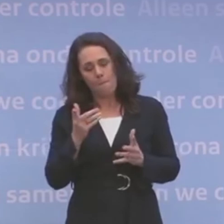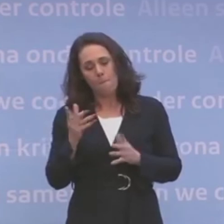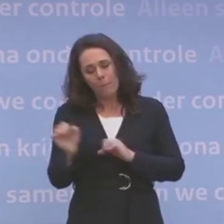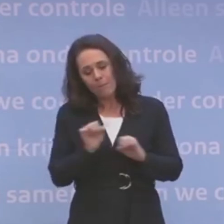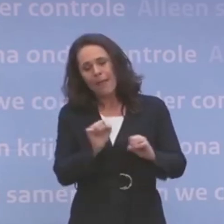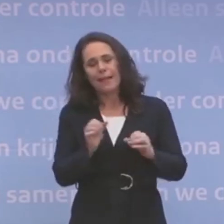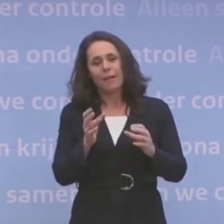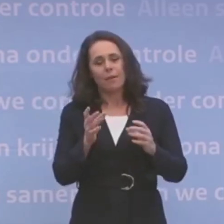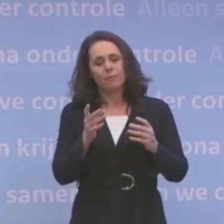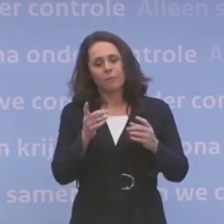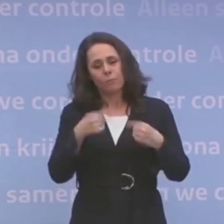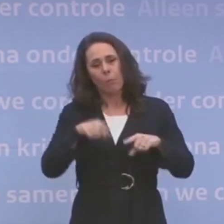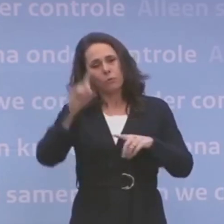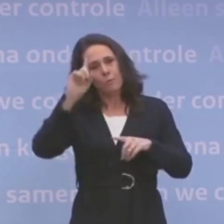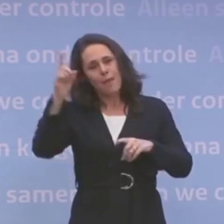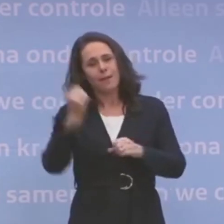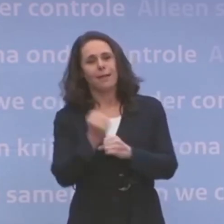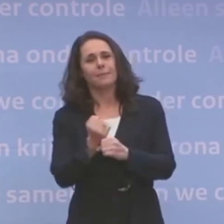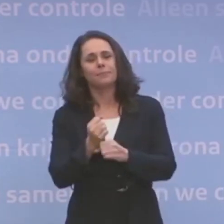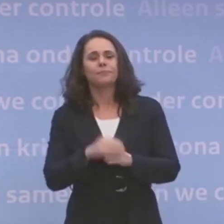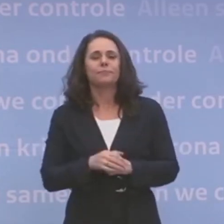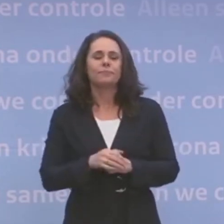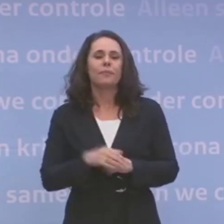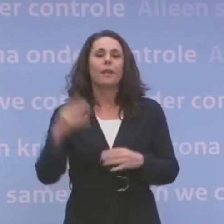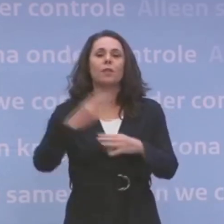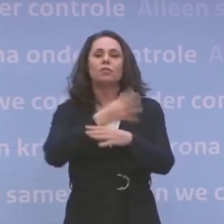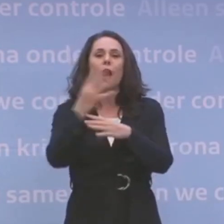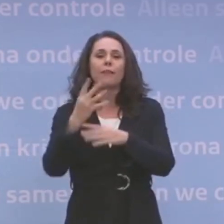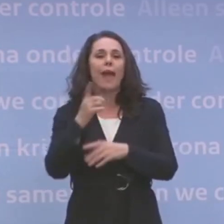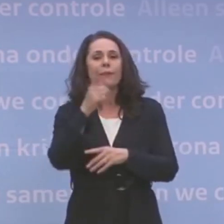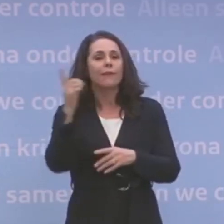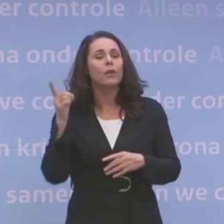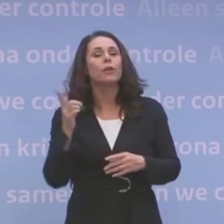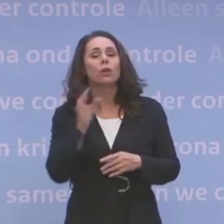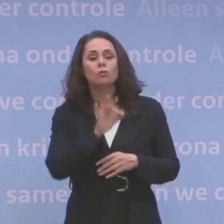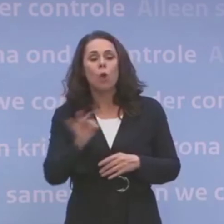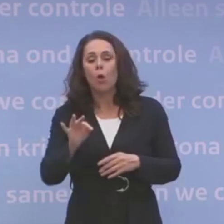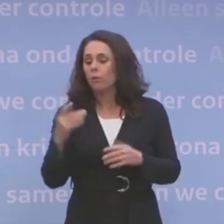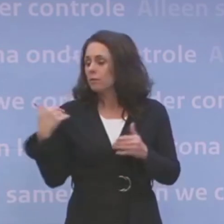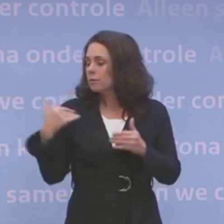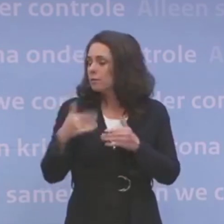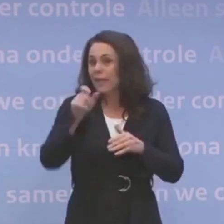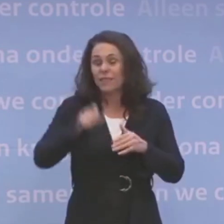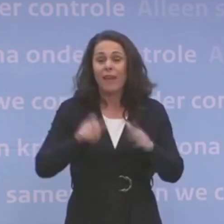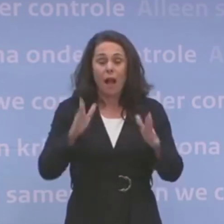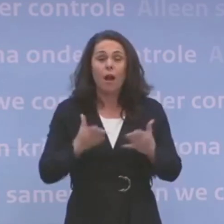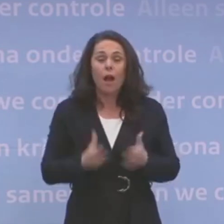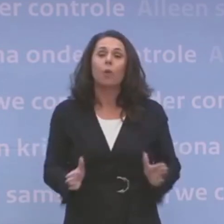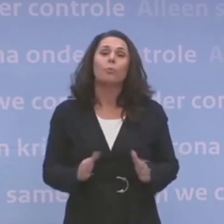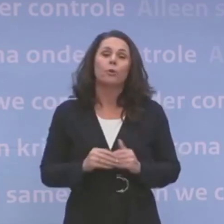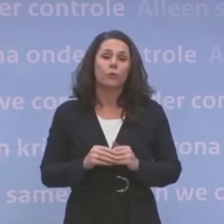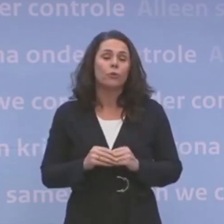hoe wij er tegenaan kijken. In Scandinavische landen zijn die scholen deze week eigenlijk al open gegaan. Ook vaak met